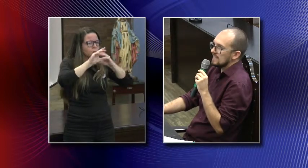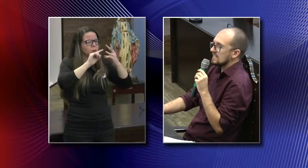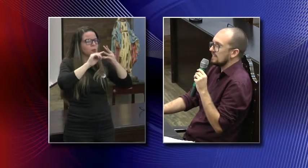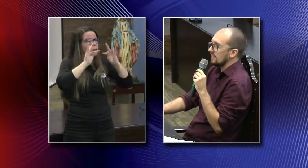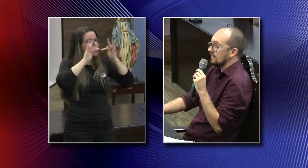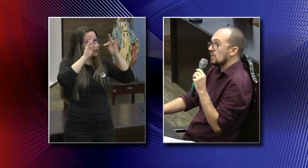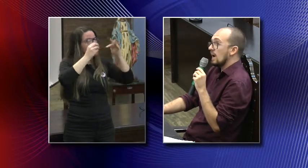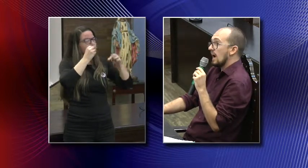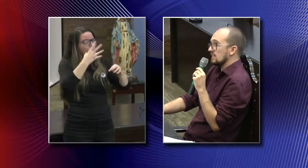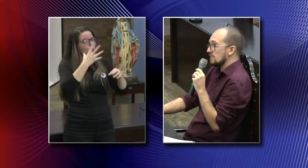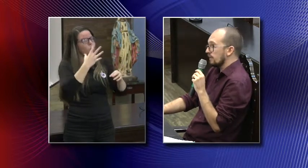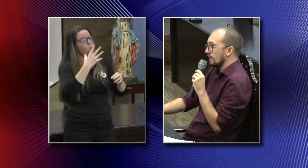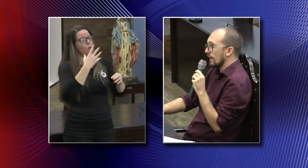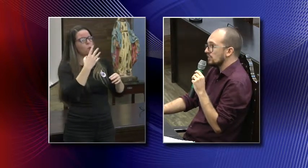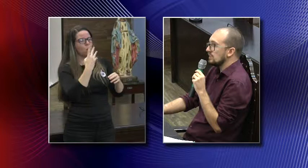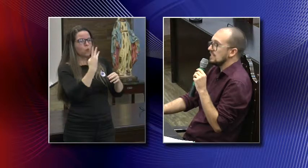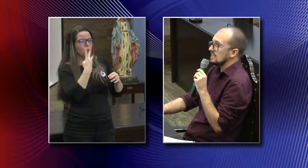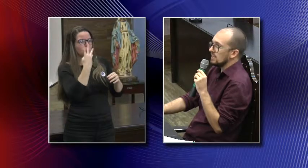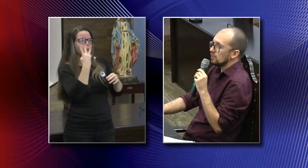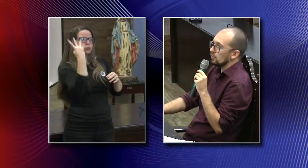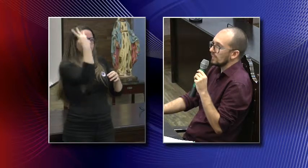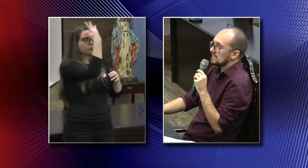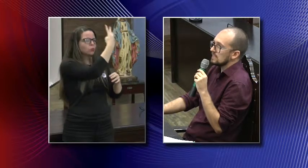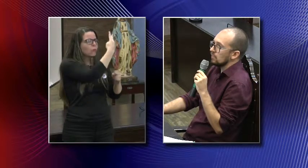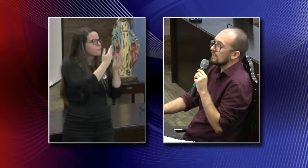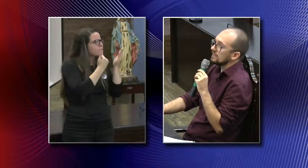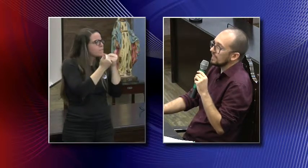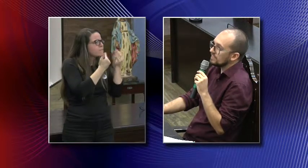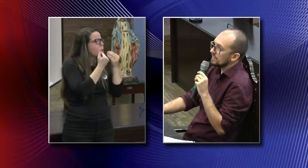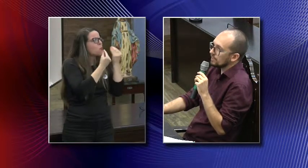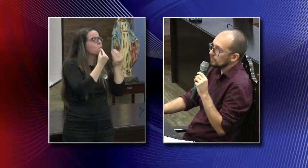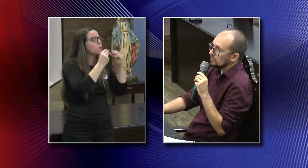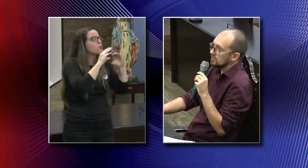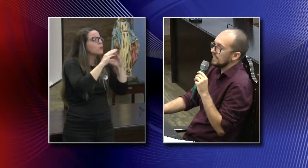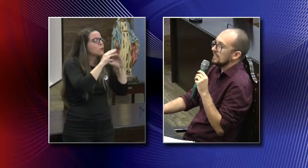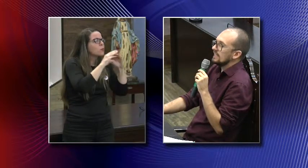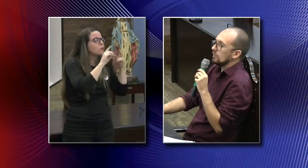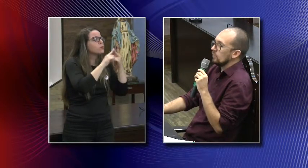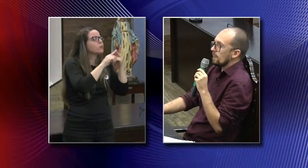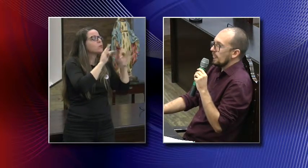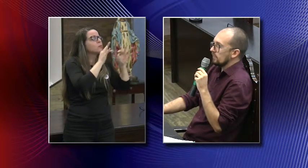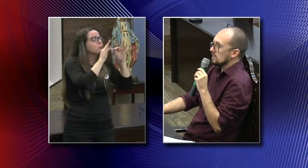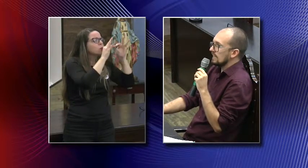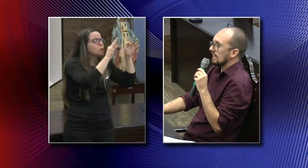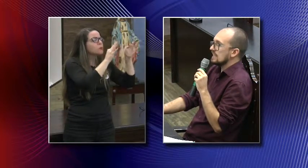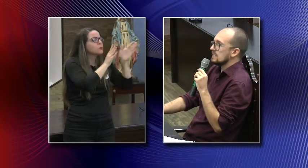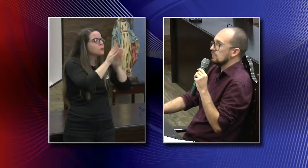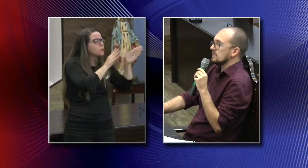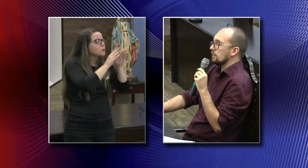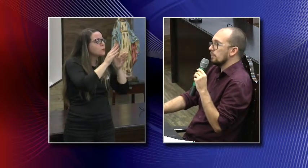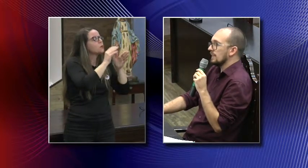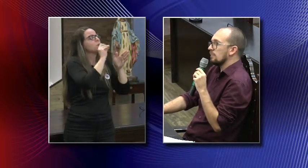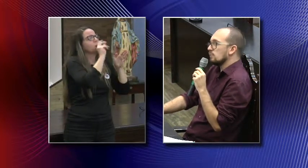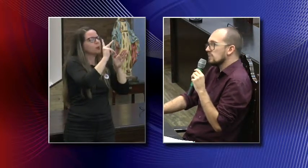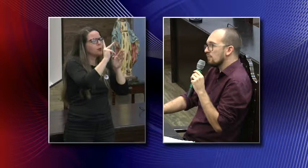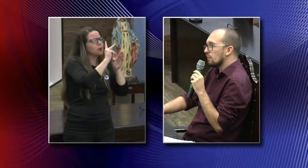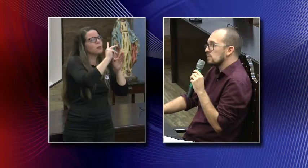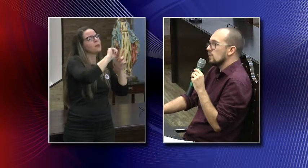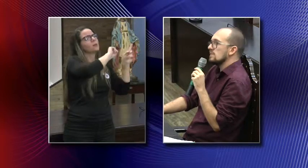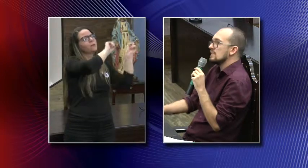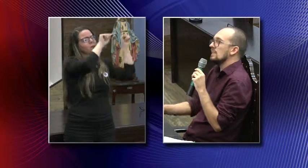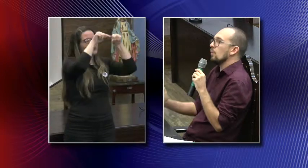ACT, A-C-T, acessibilidade, C de comunicação, T de tecnologia. Então, a nossa delegação está indo para lá para